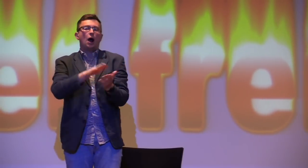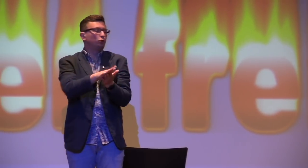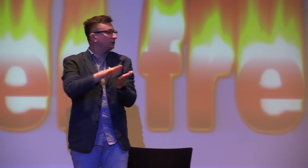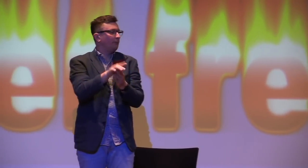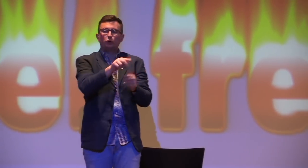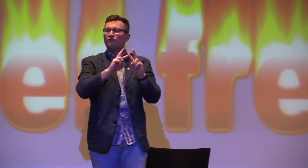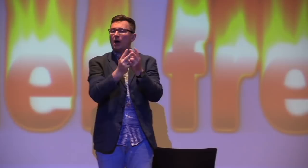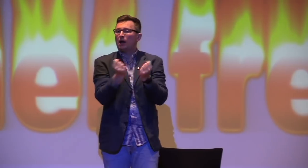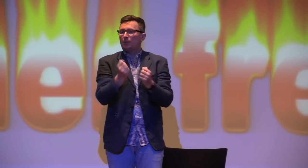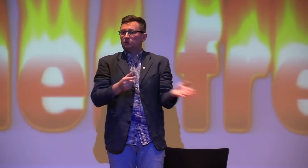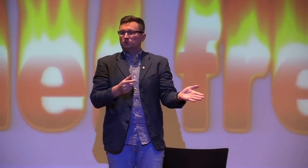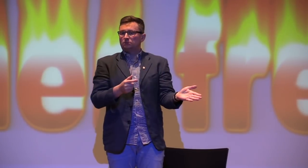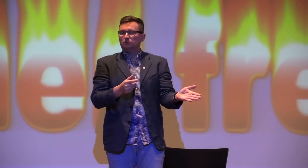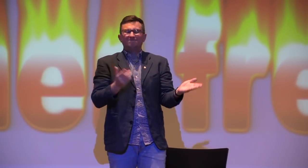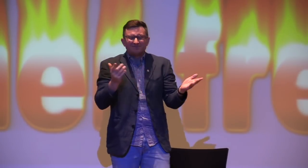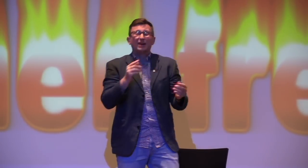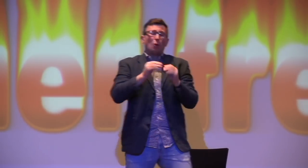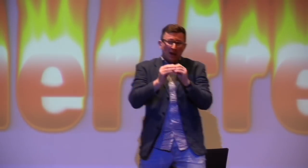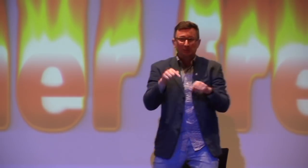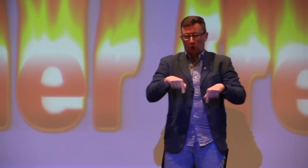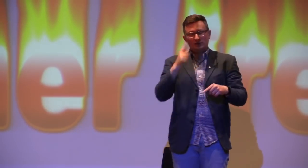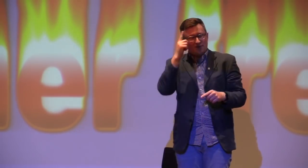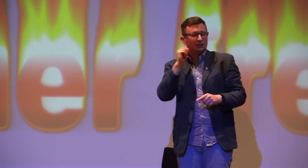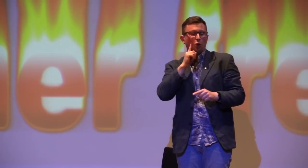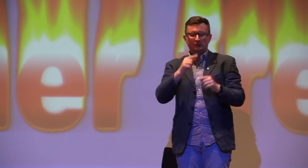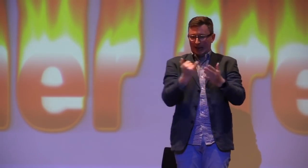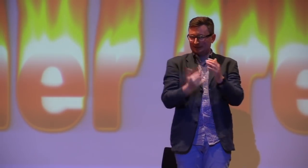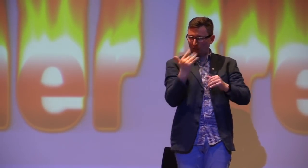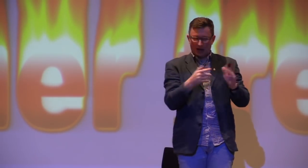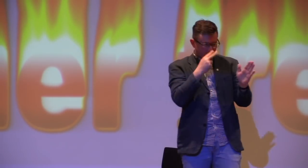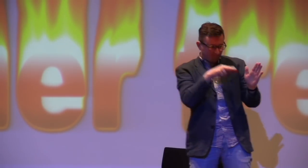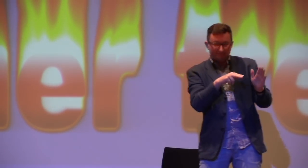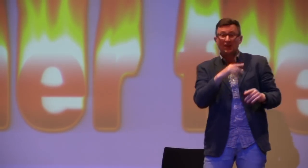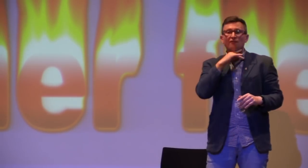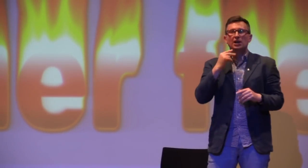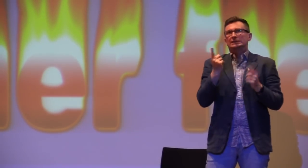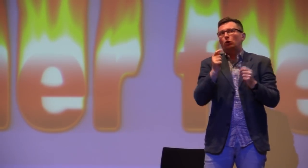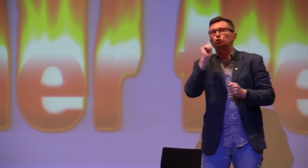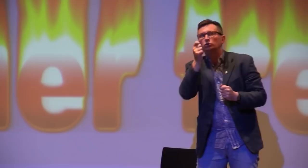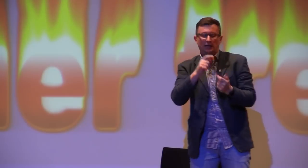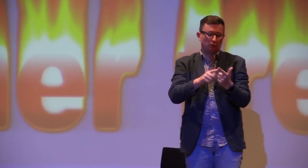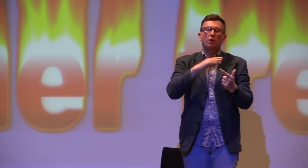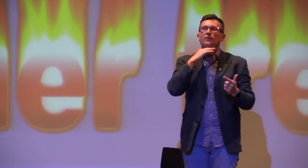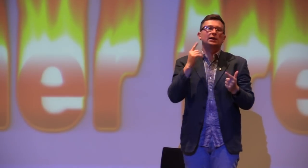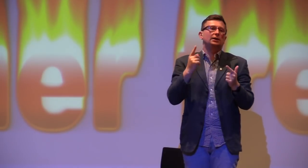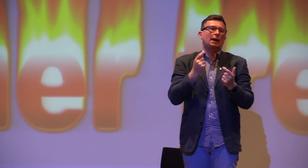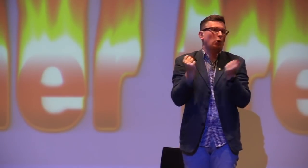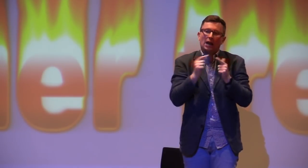eigentlich, wo man eben Nebeneinkünfte haben kann. Ich meine, das ist ja eigentlich auch schon eine